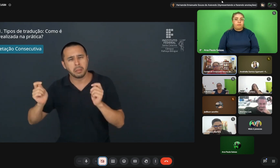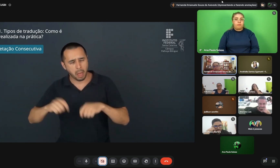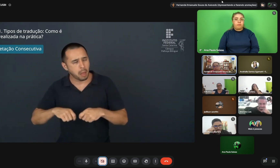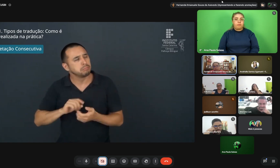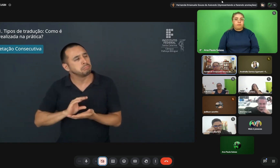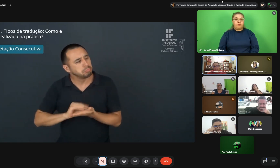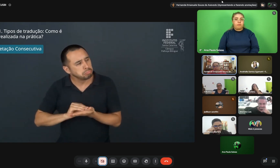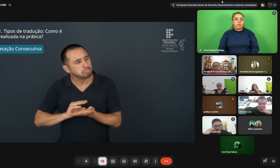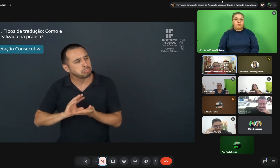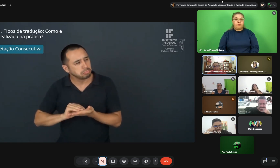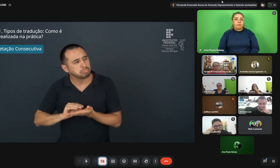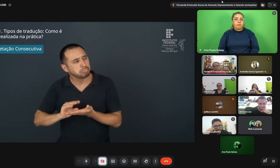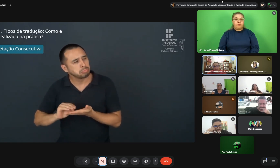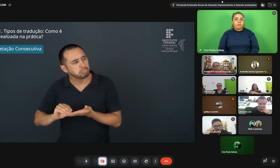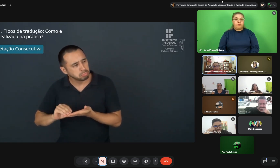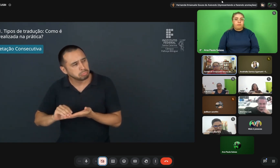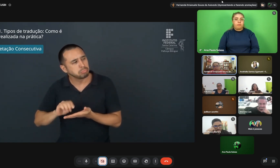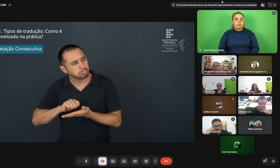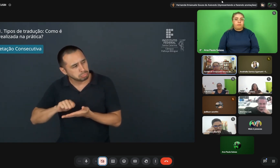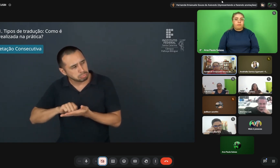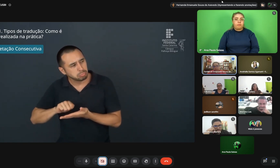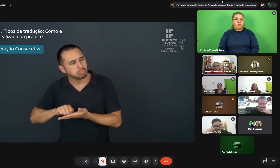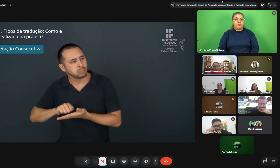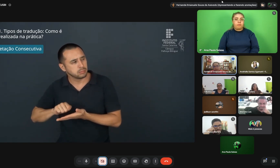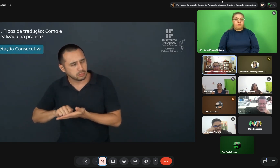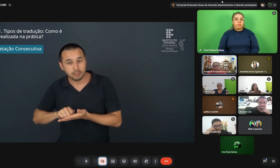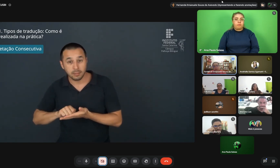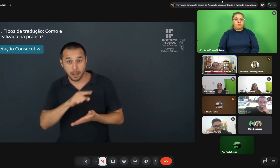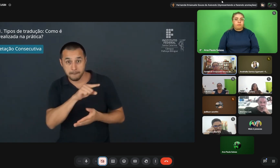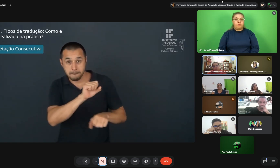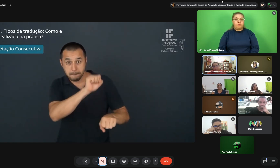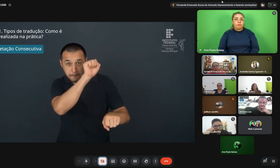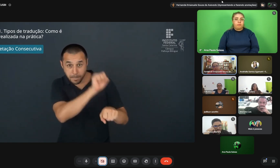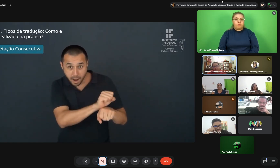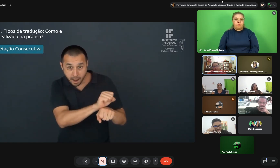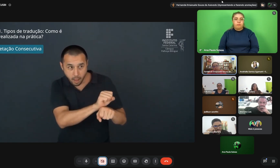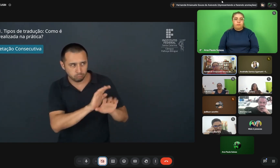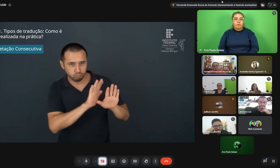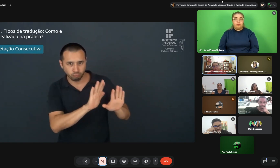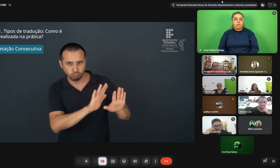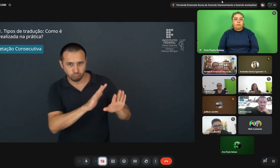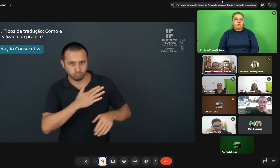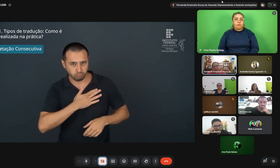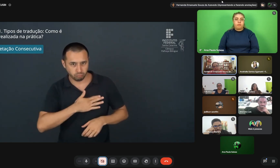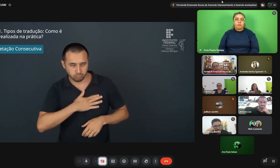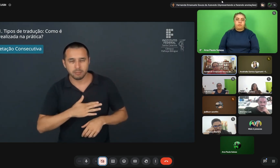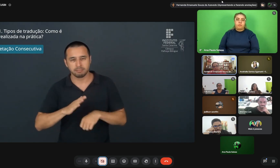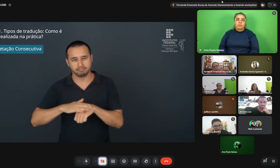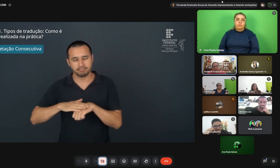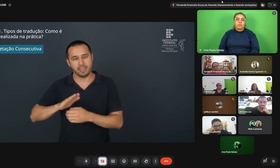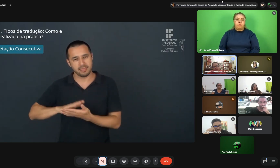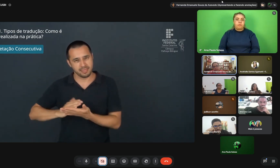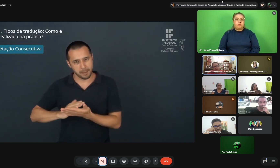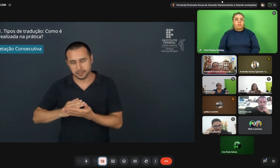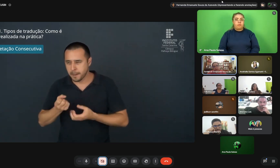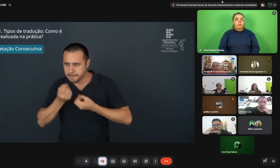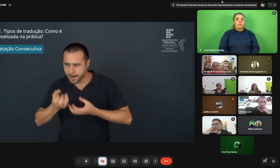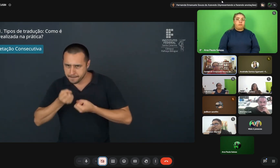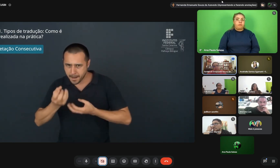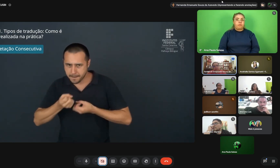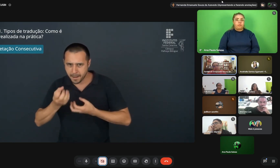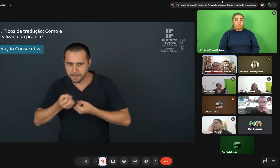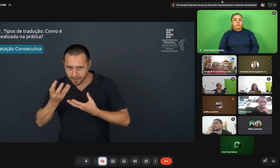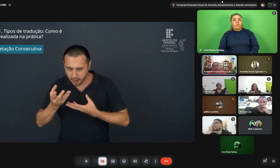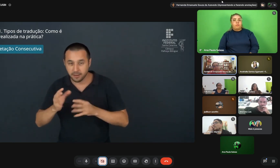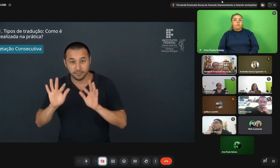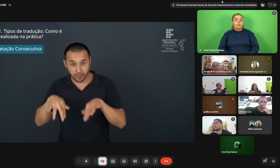buscar até algumas outras informações, vai colhendo, faz por tempo, ou pode escrever. Quando ele parar, aí